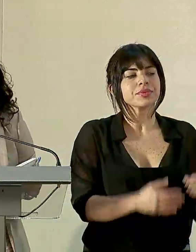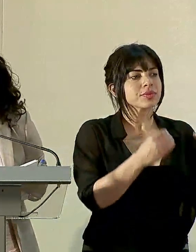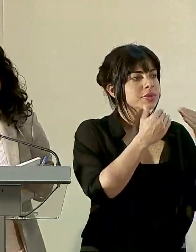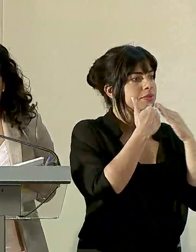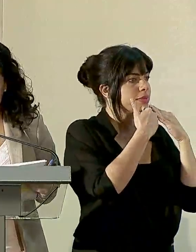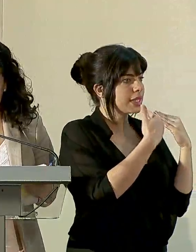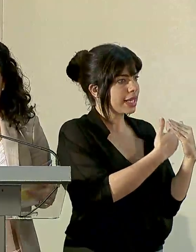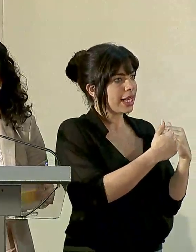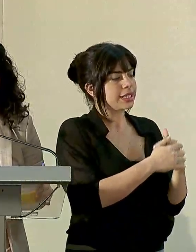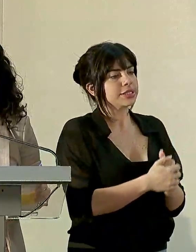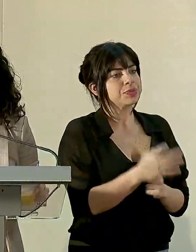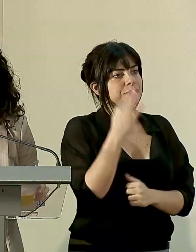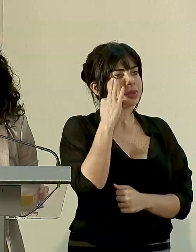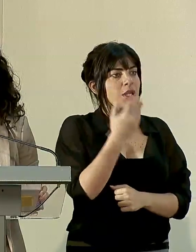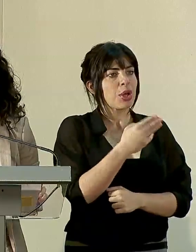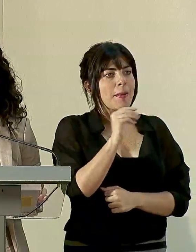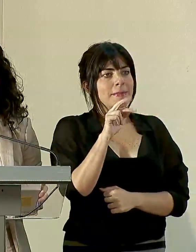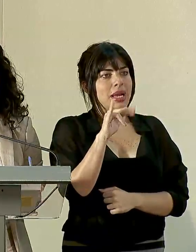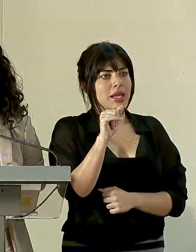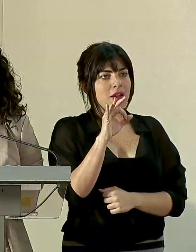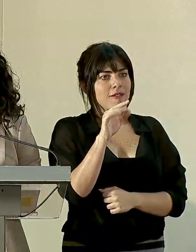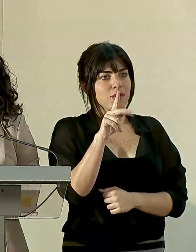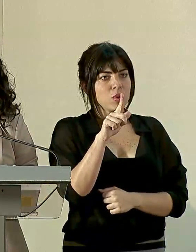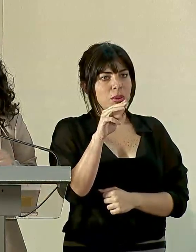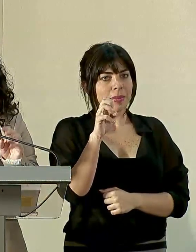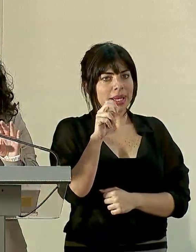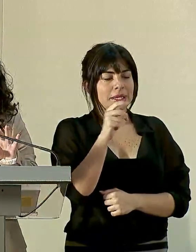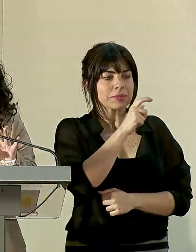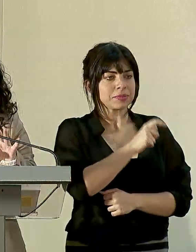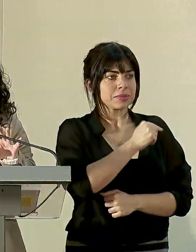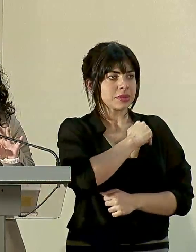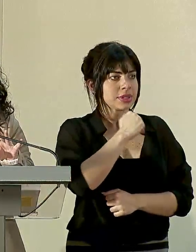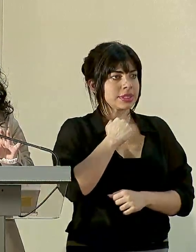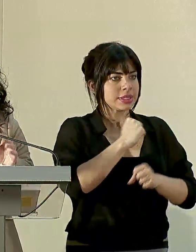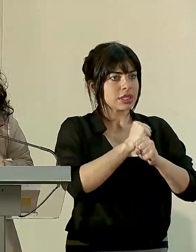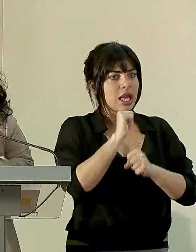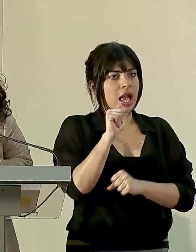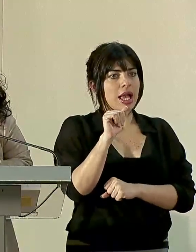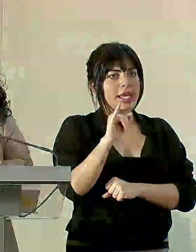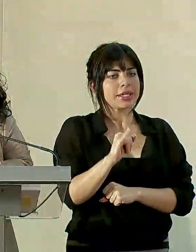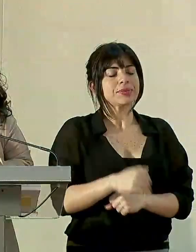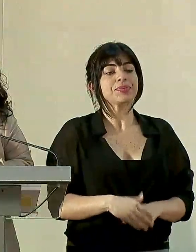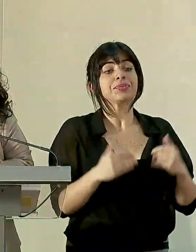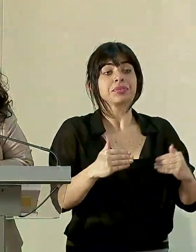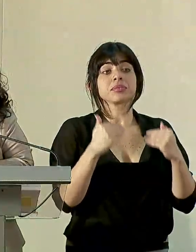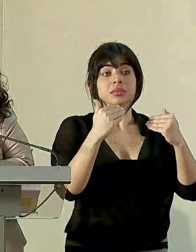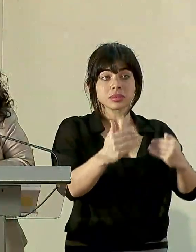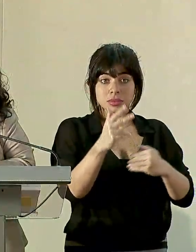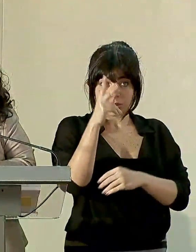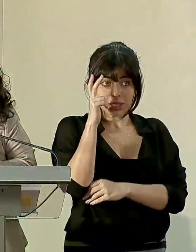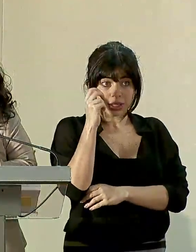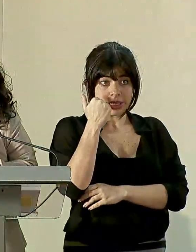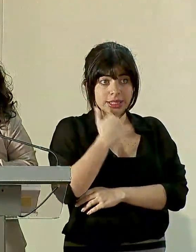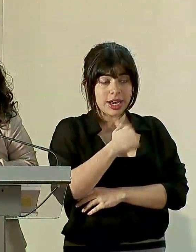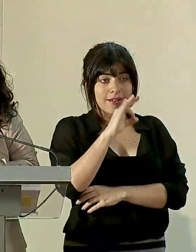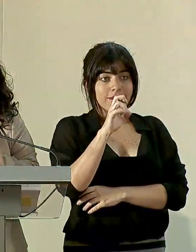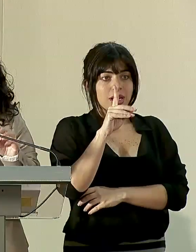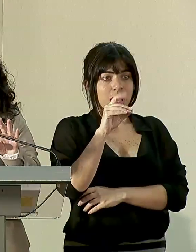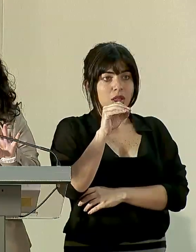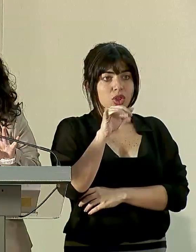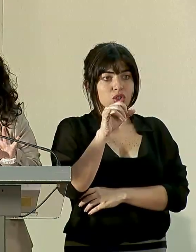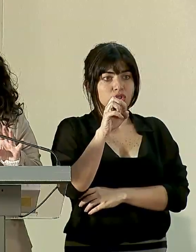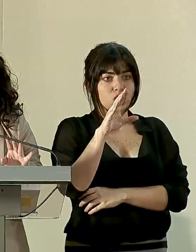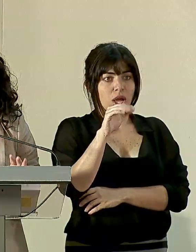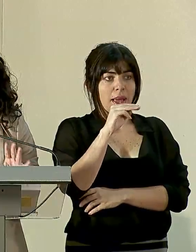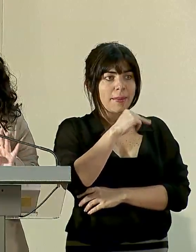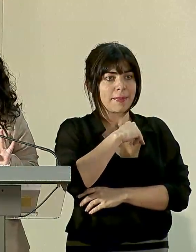Muchísimas gracias a la señora María Fulmel, ministra de Seguridad ahí. Ahora escucharemos al señor Fernando